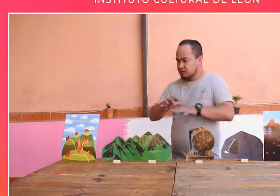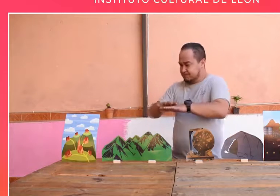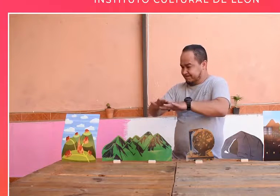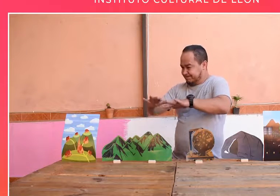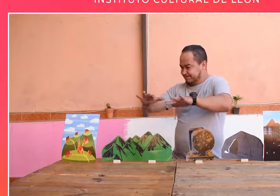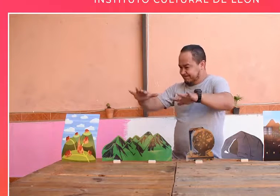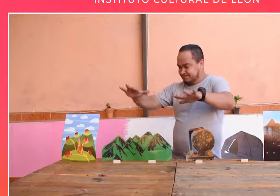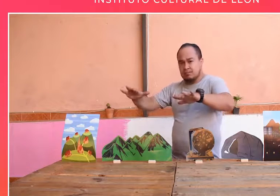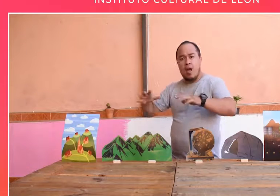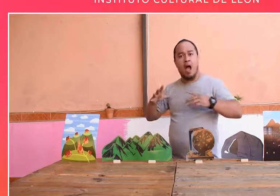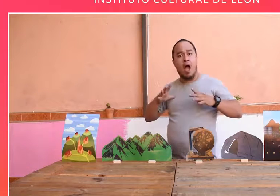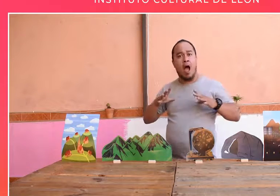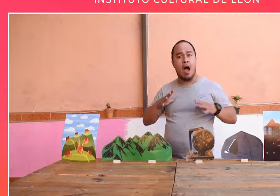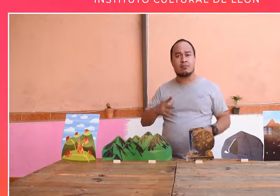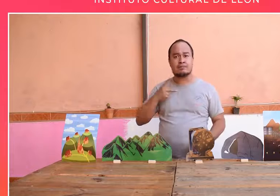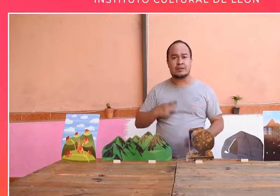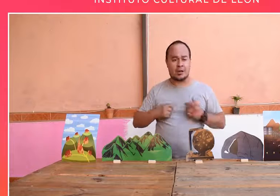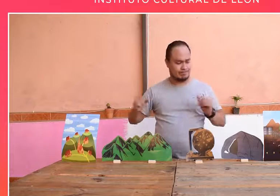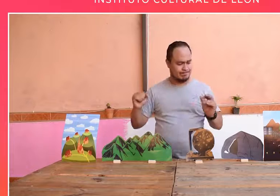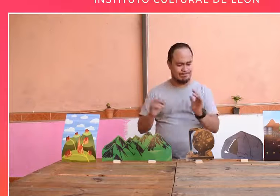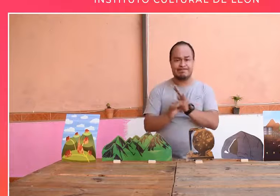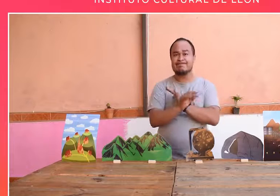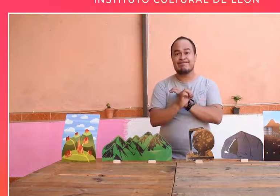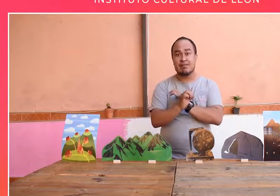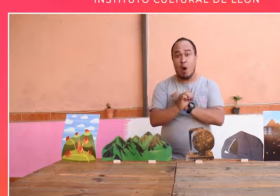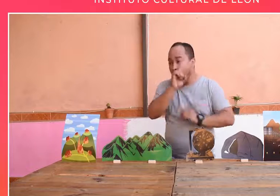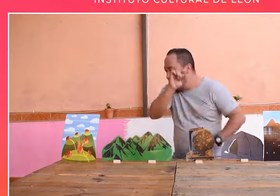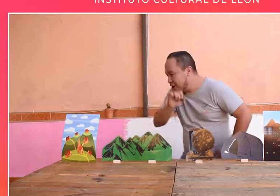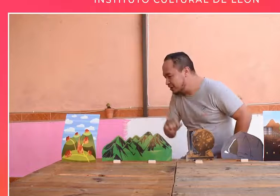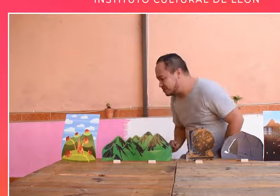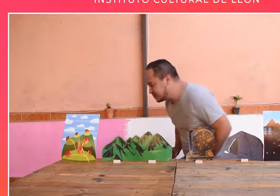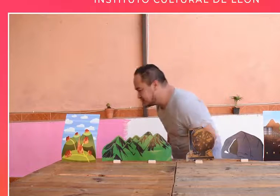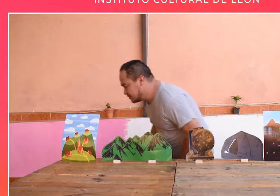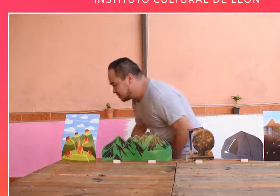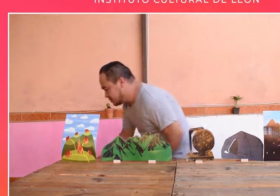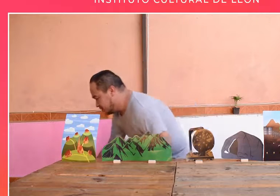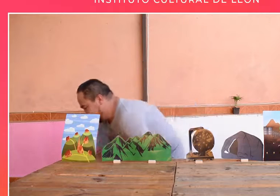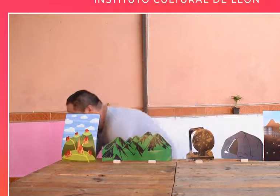Ahí vivían unas personas muy amables